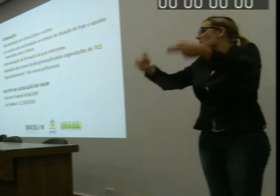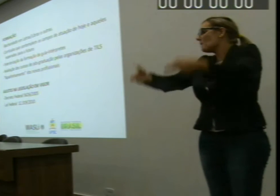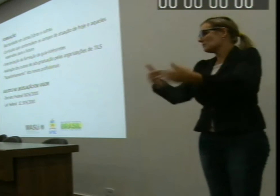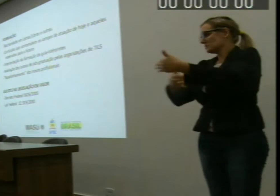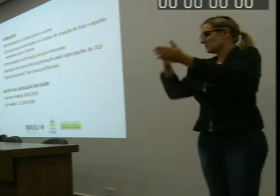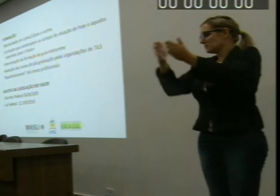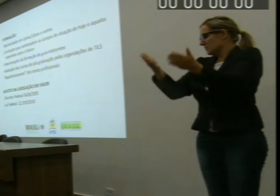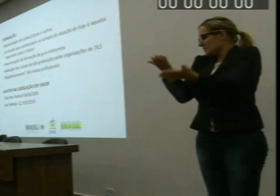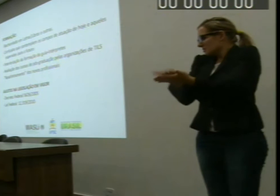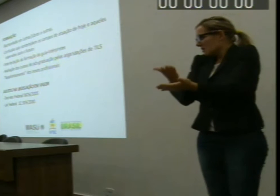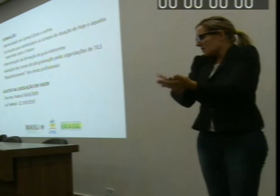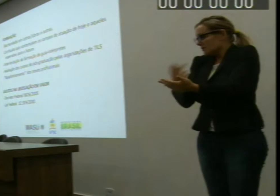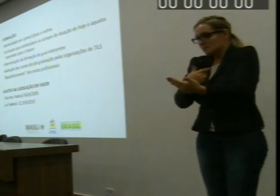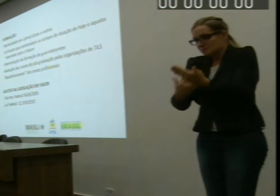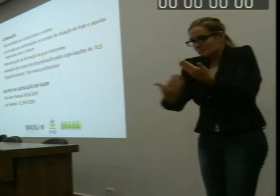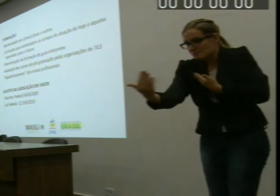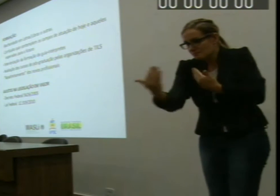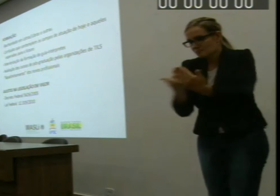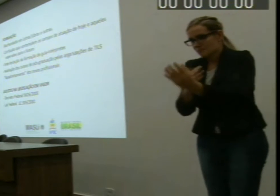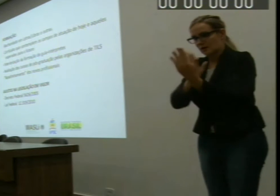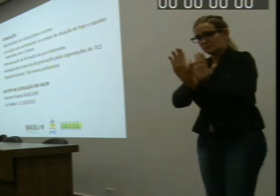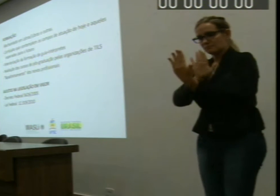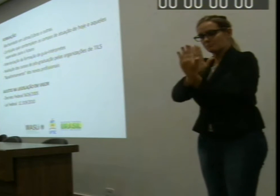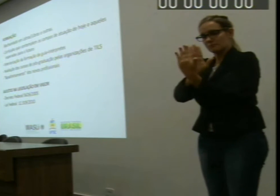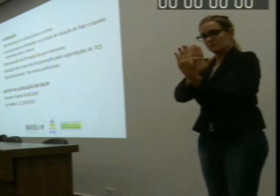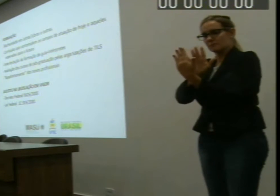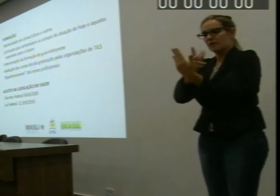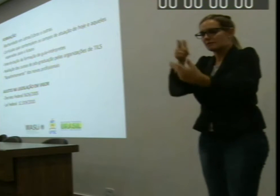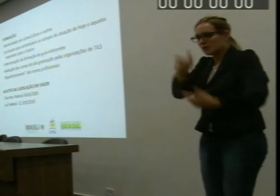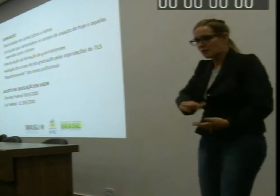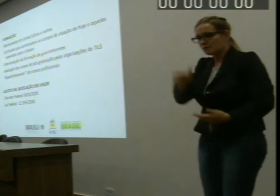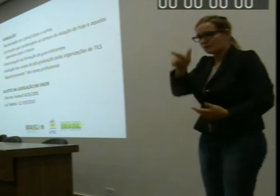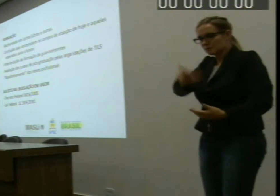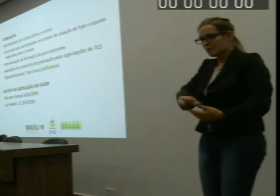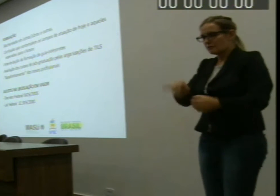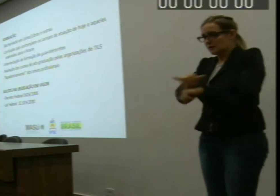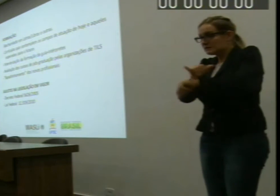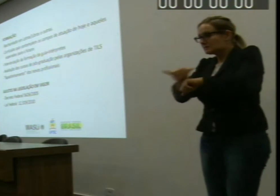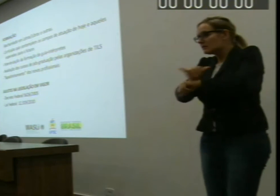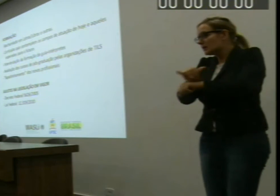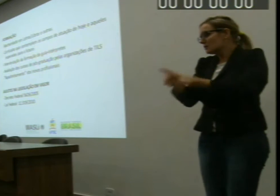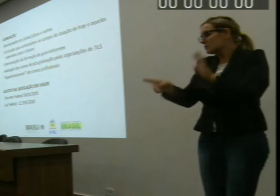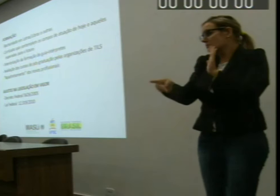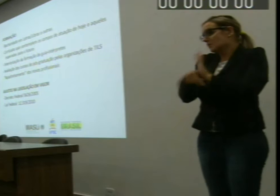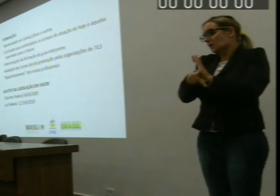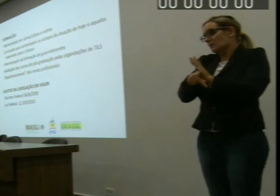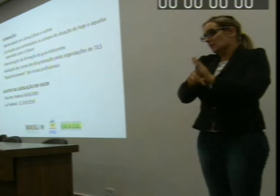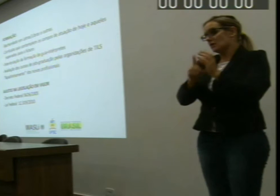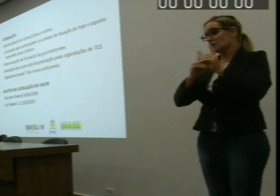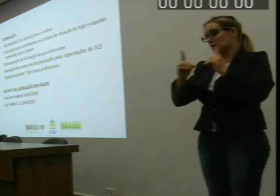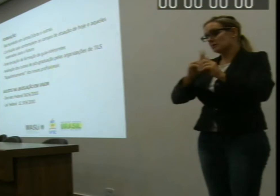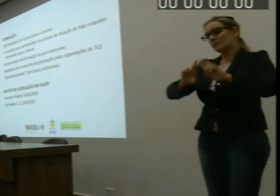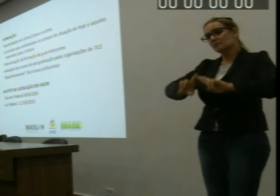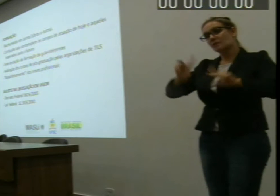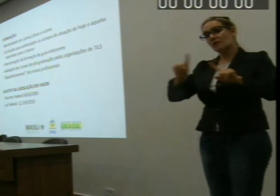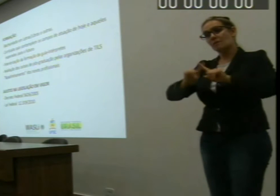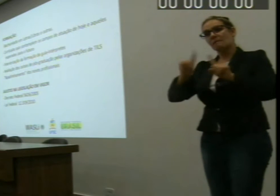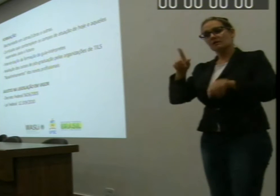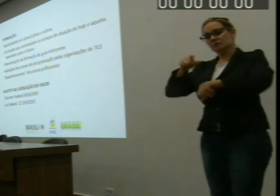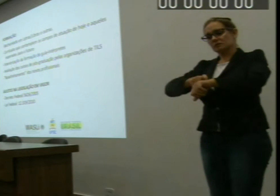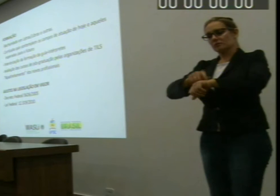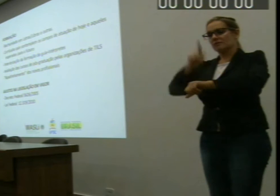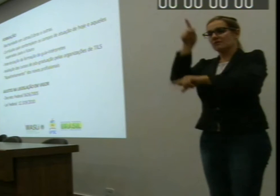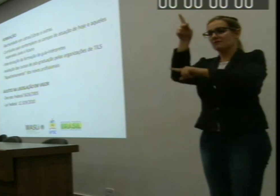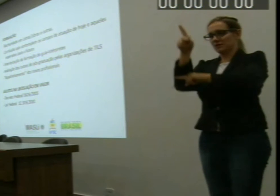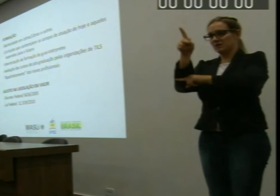aula que na sala de aula você tá na frente do aluno repete faz uma tem e uma dinâmica diferente quando você faz um vídeo que fica o